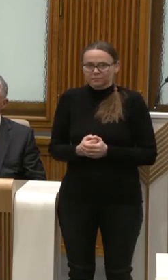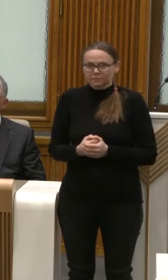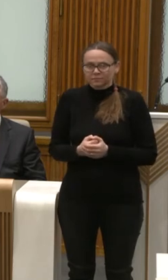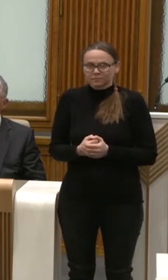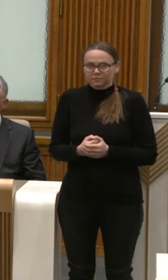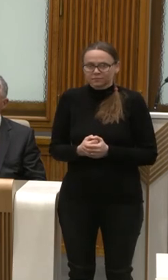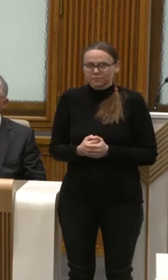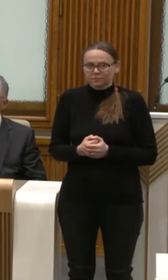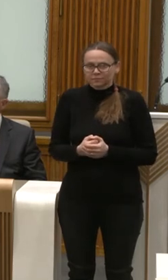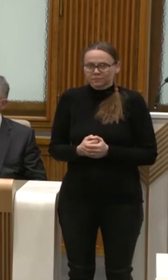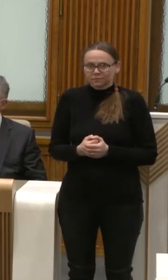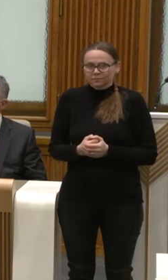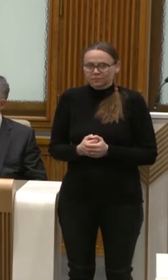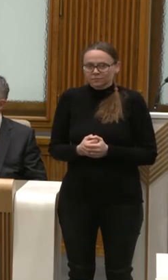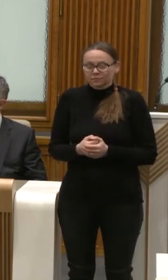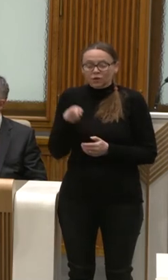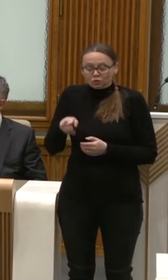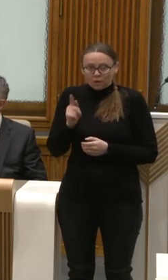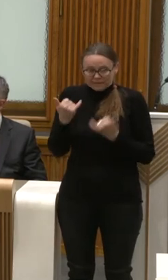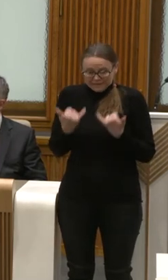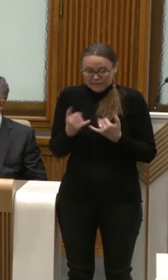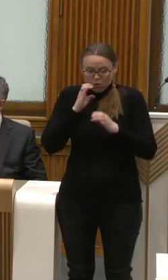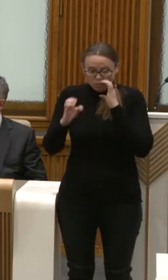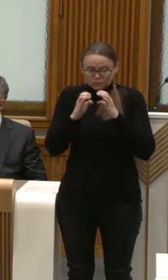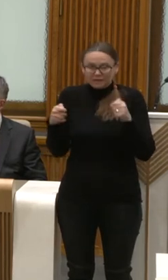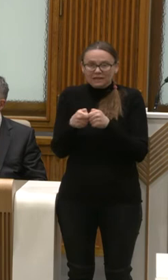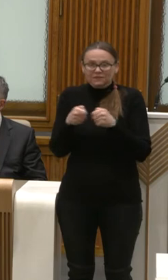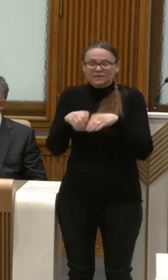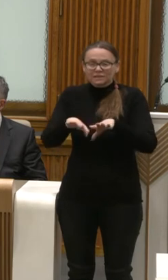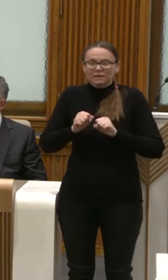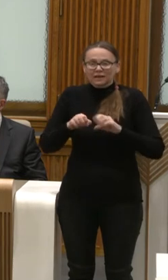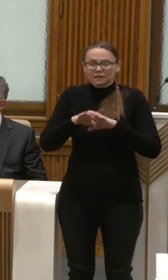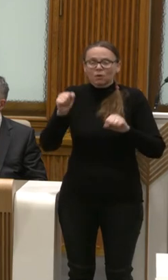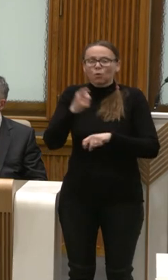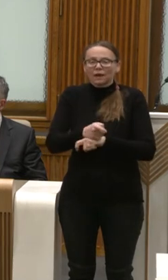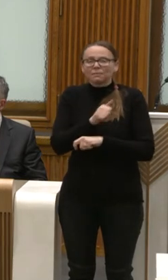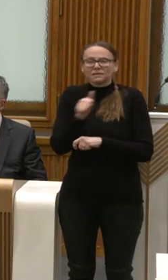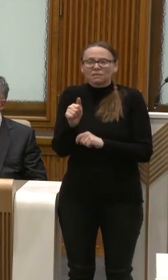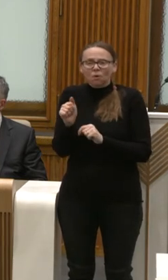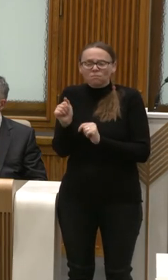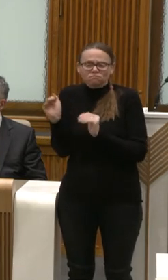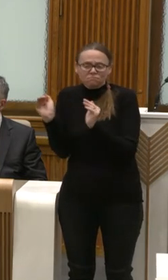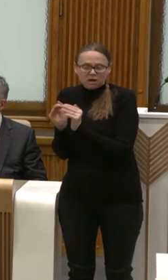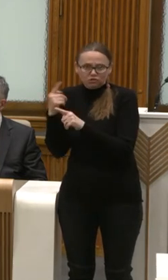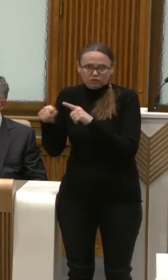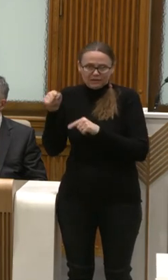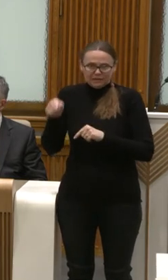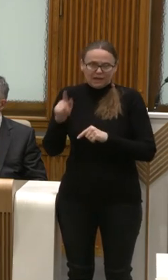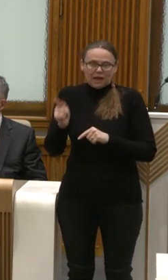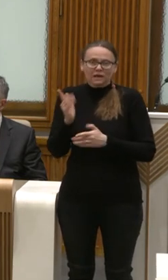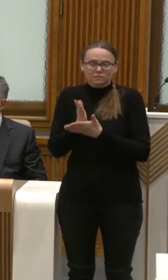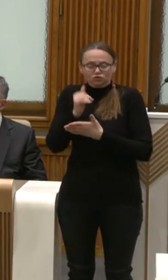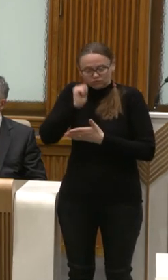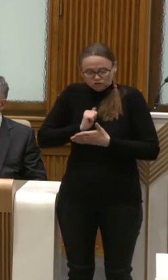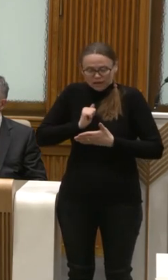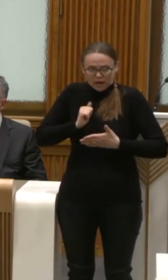da pač to, kar zdaj komuniciramo v zvezi z sprejetimi ukrepi, je samo manjši del tega, kar smo obravnavali